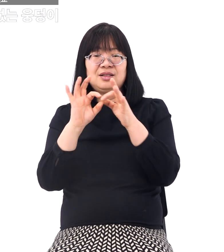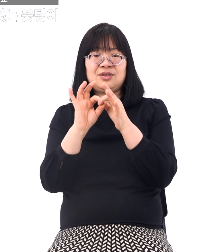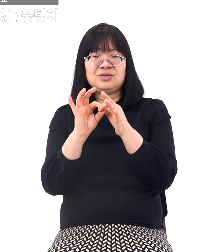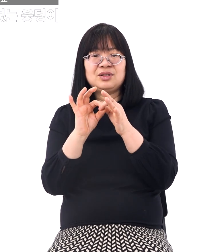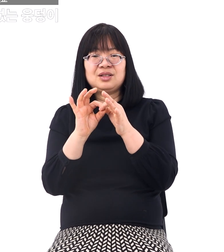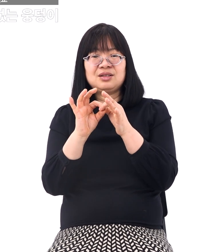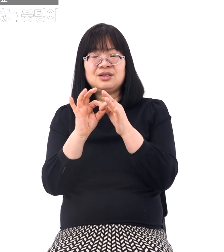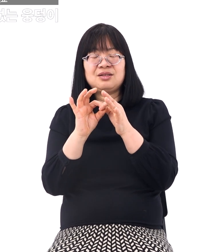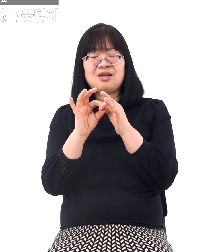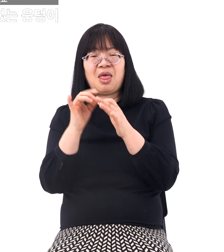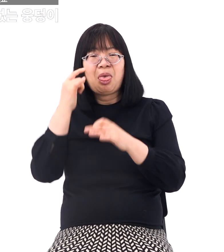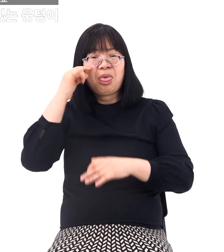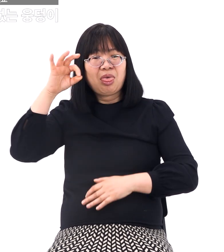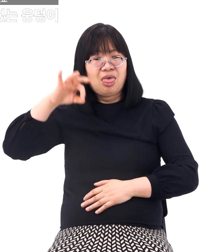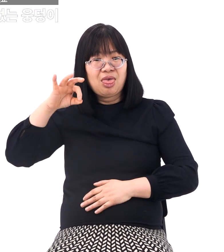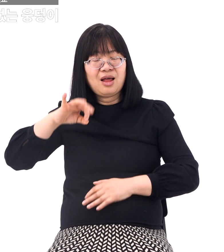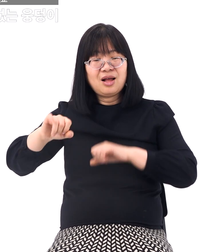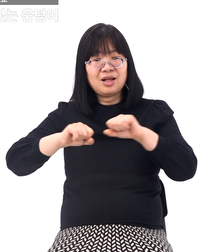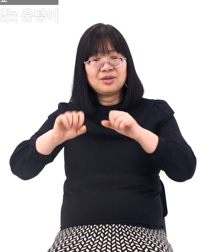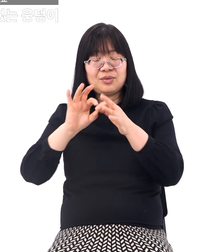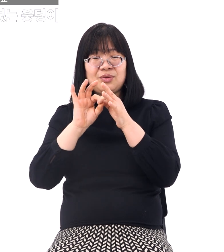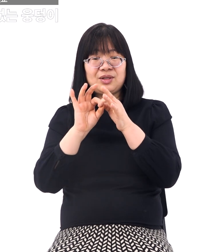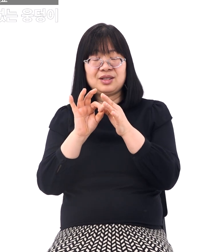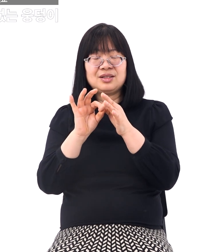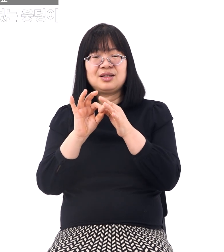통해서, 볼품없는 역사를 통해서,